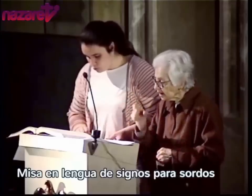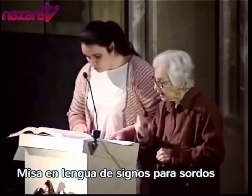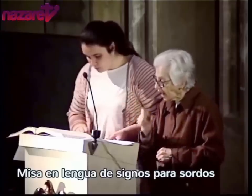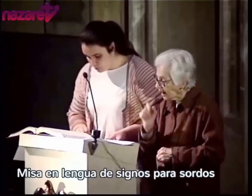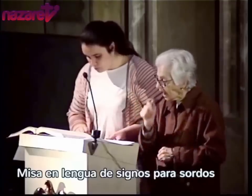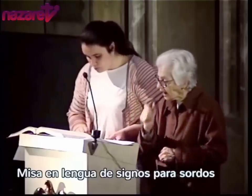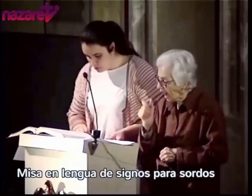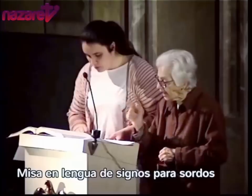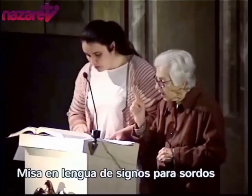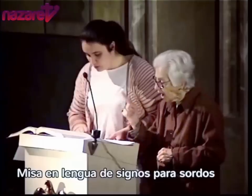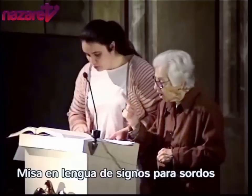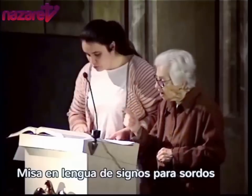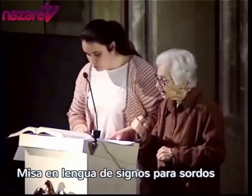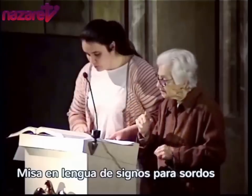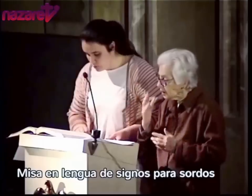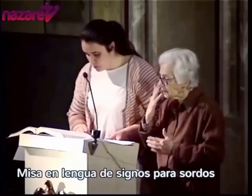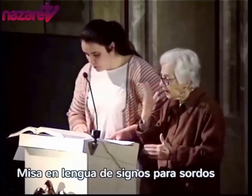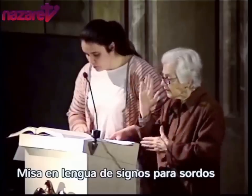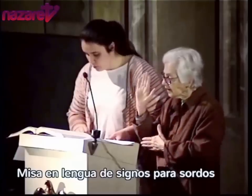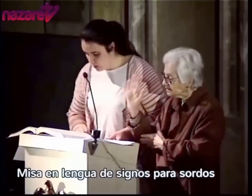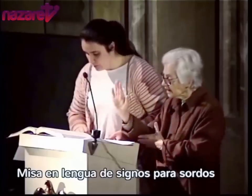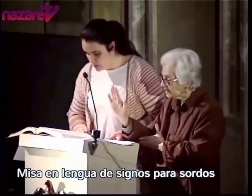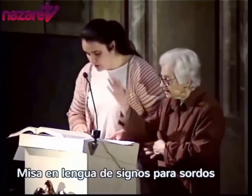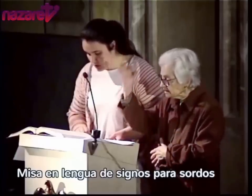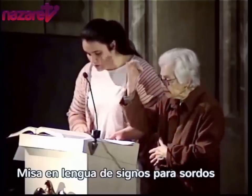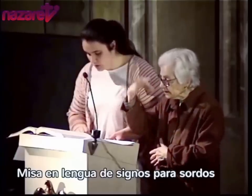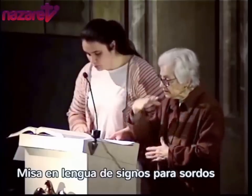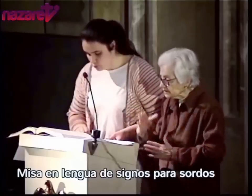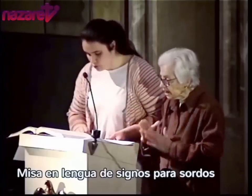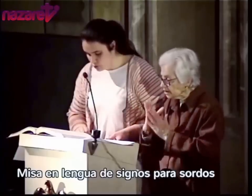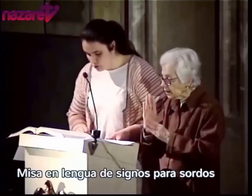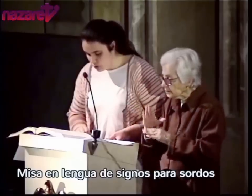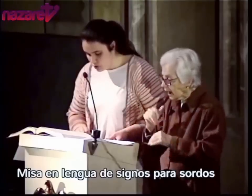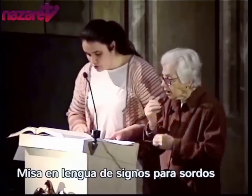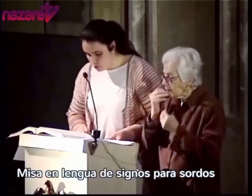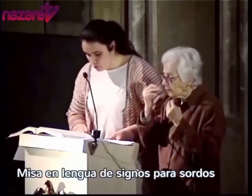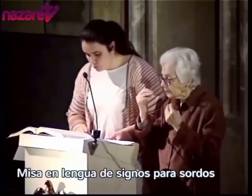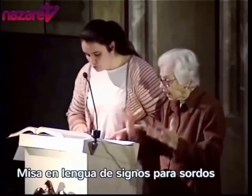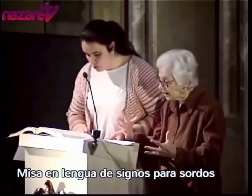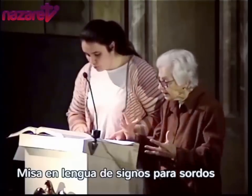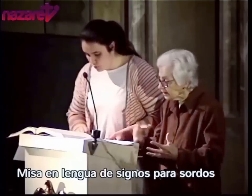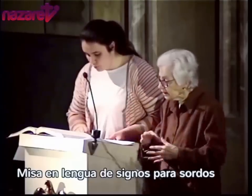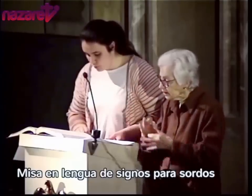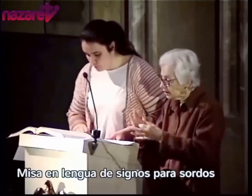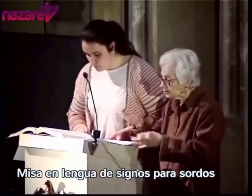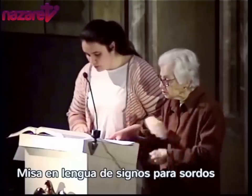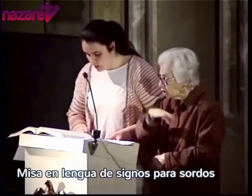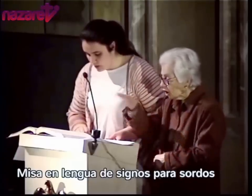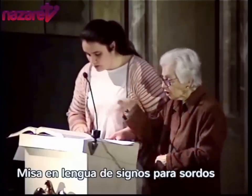tiene muchos miembros, y todos los miembros del cuerpo, a pesar de ser muchos, son un solo